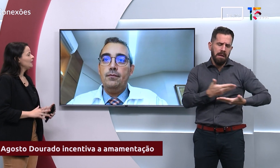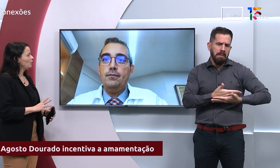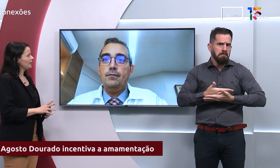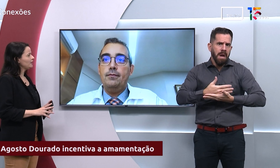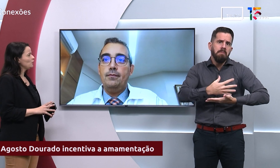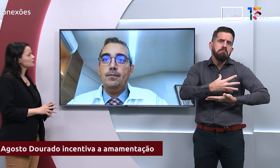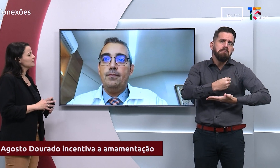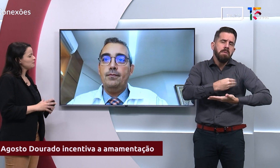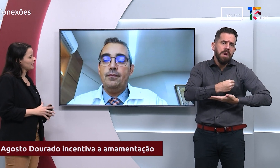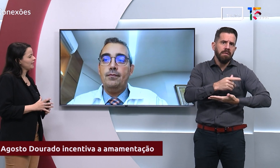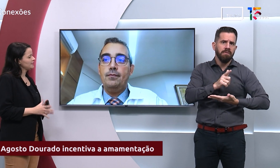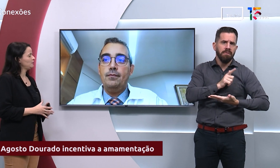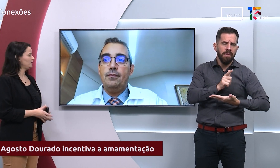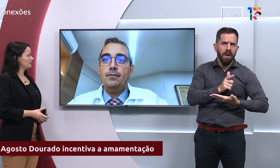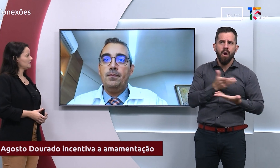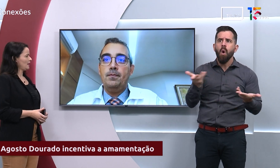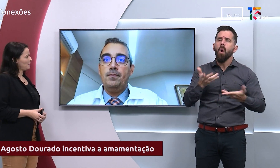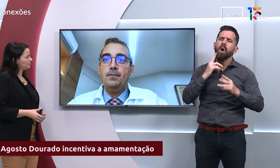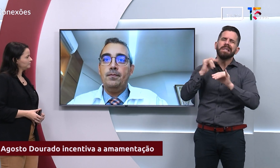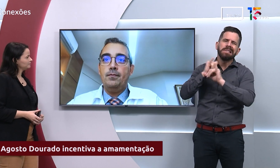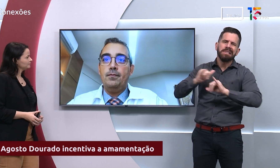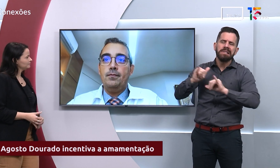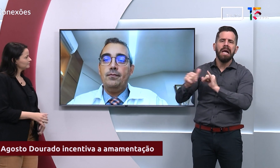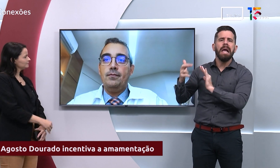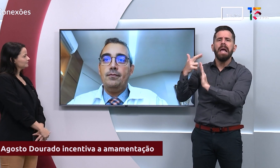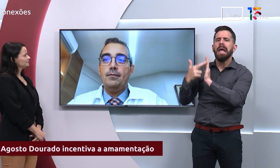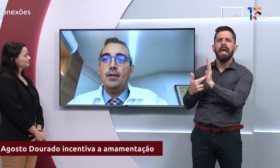bebê, né? O que que hoje se prega a respeito desse tema?